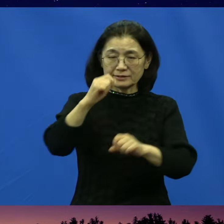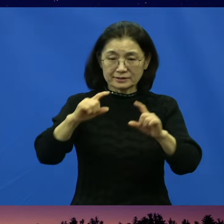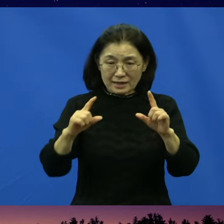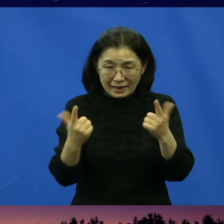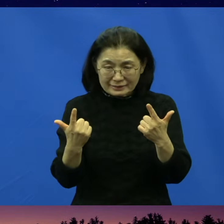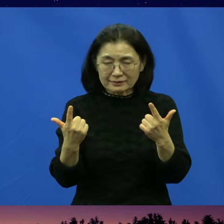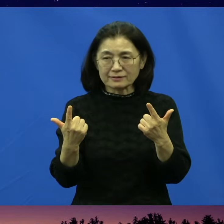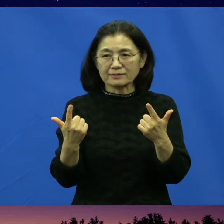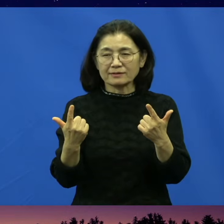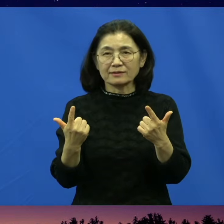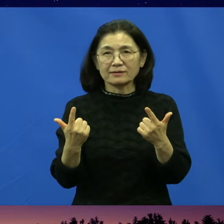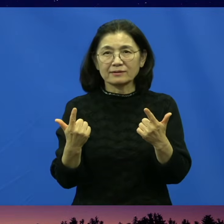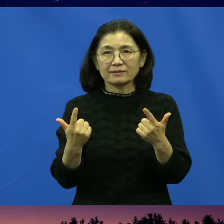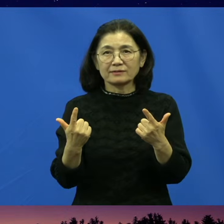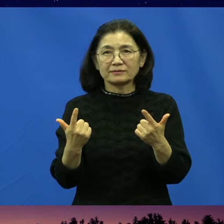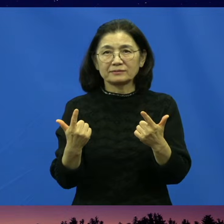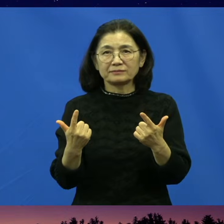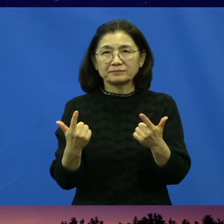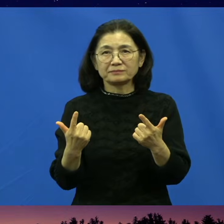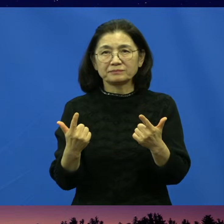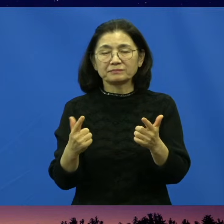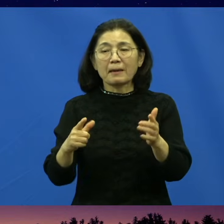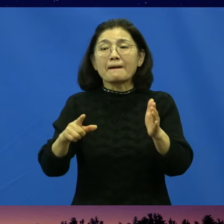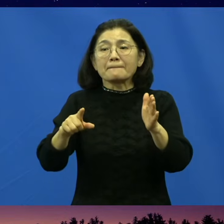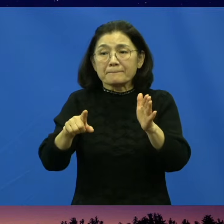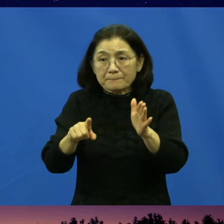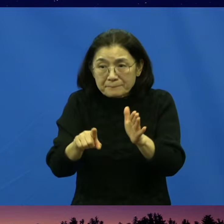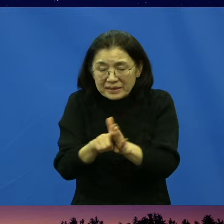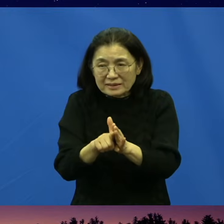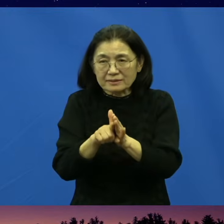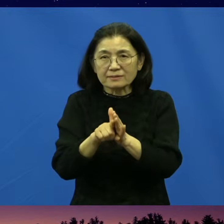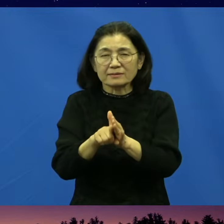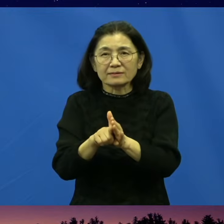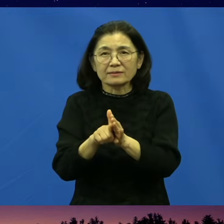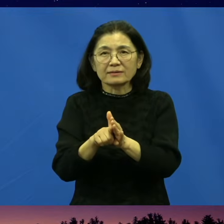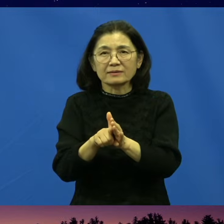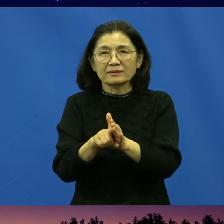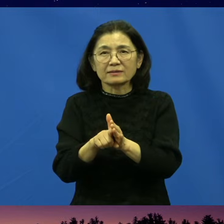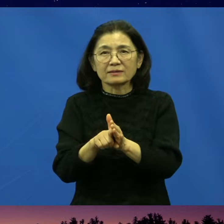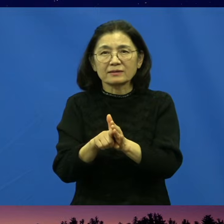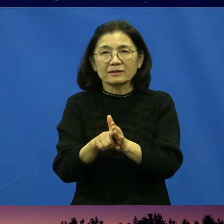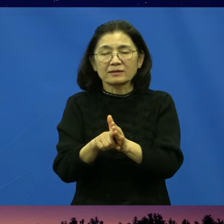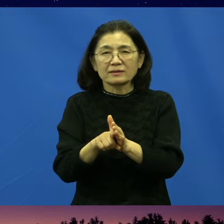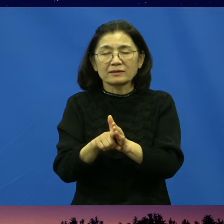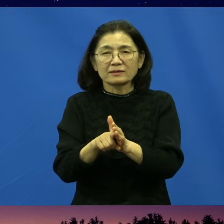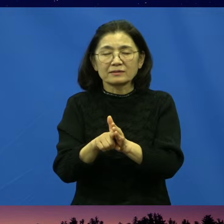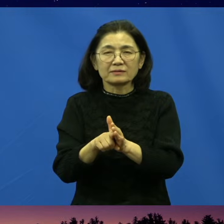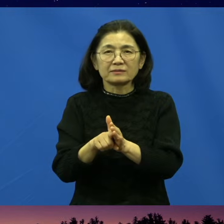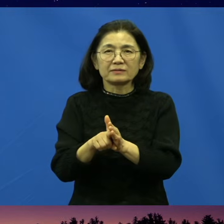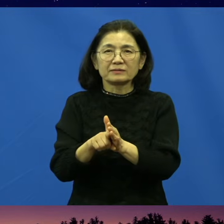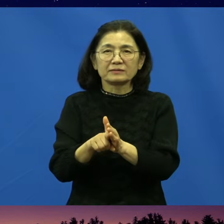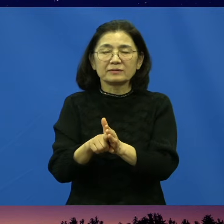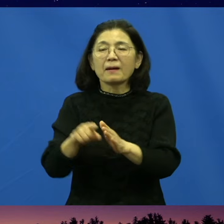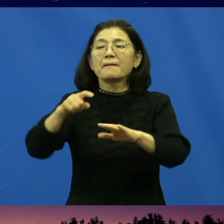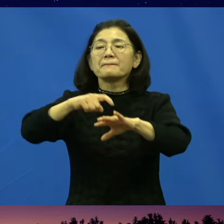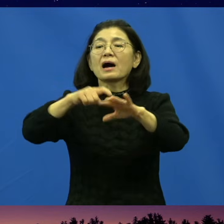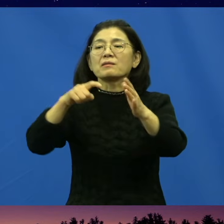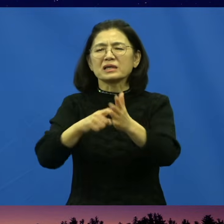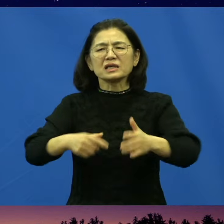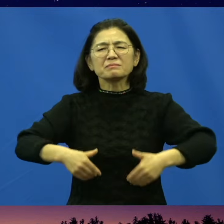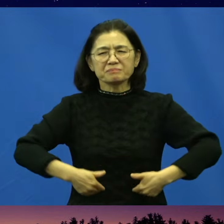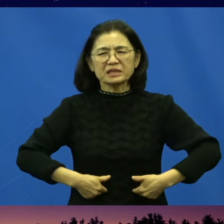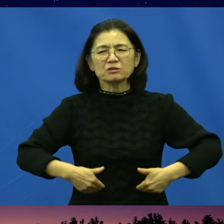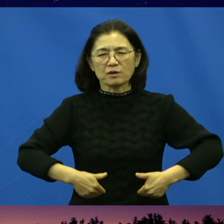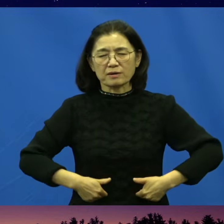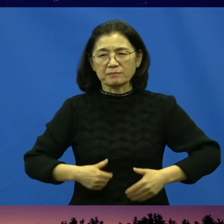이 닻이 필요한 거예요. 우리 안에 흔들리지 않는 기둥이 필요한 거죠. 다 흔들려도